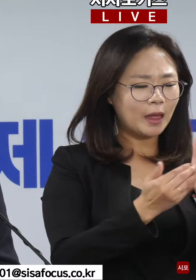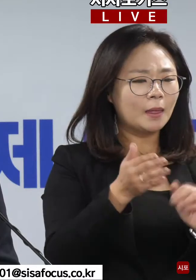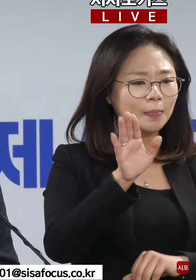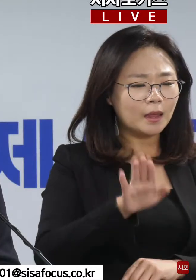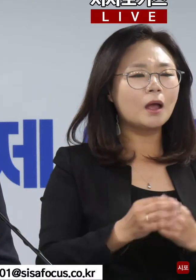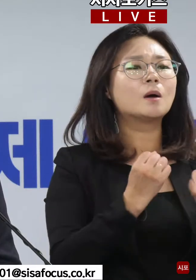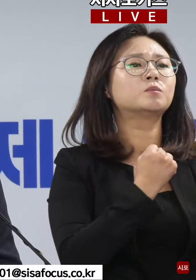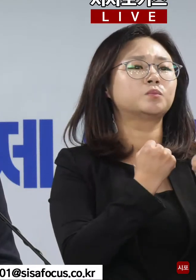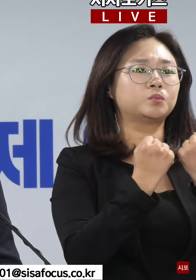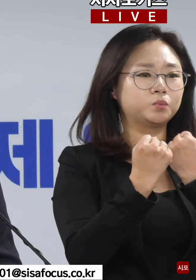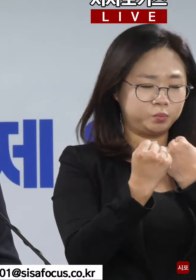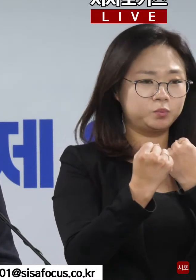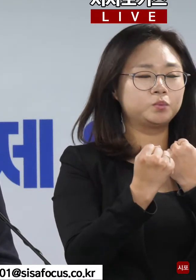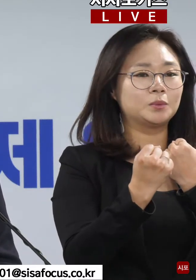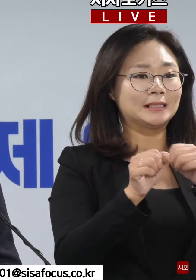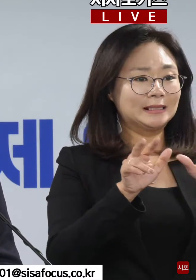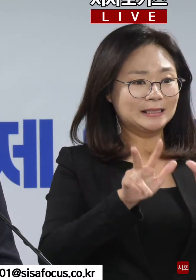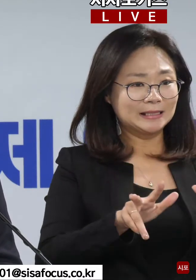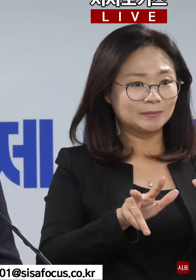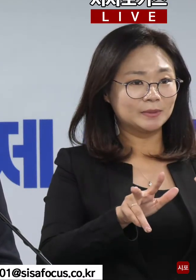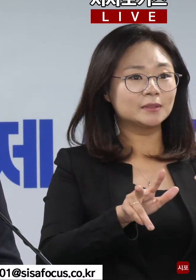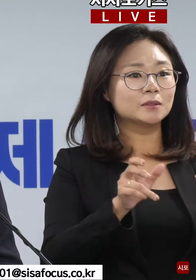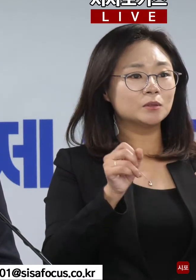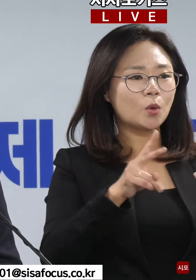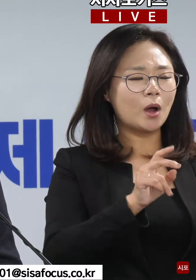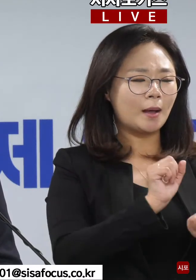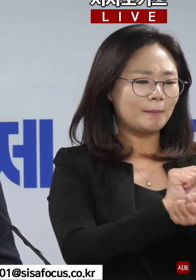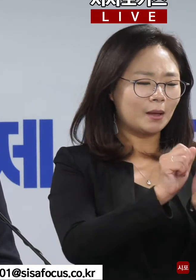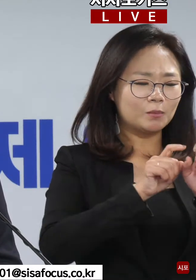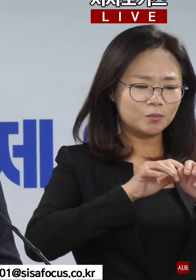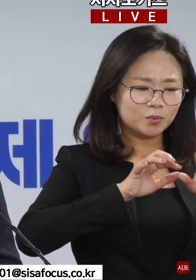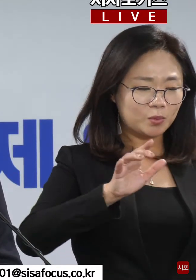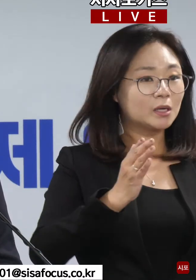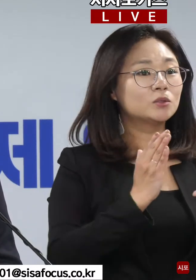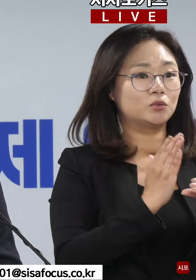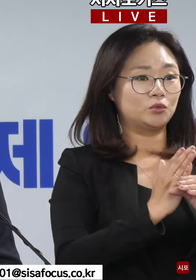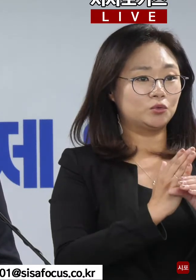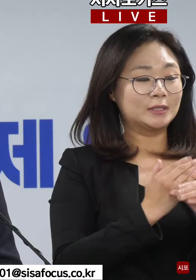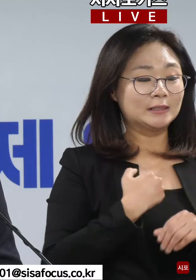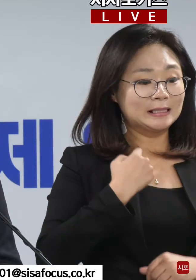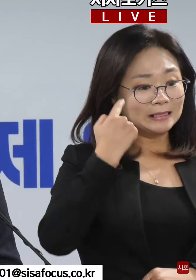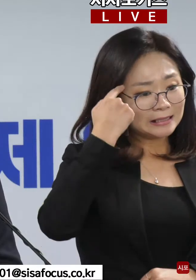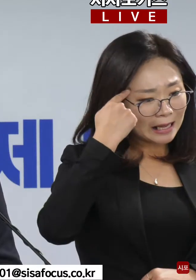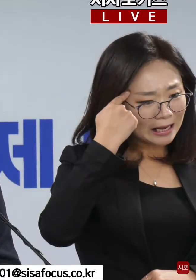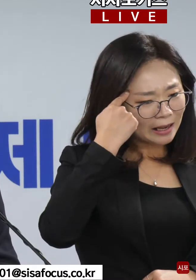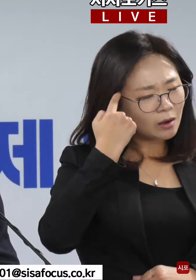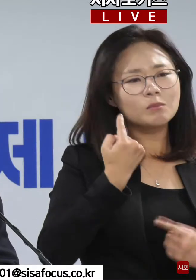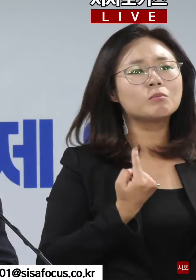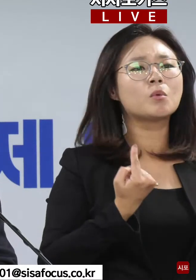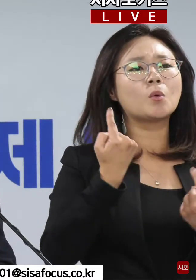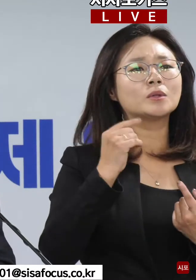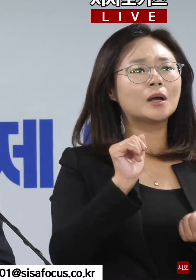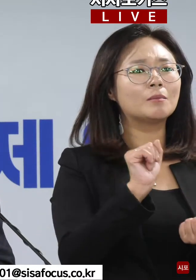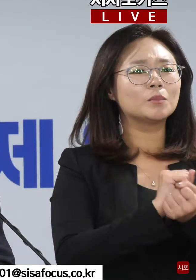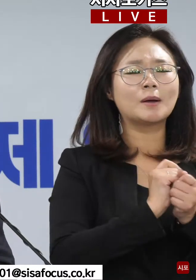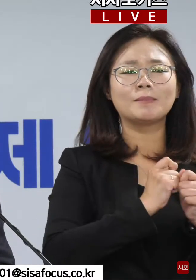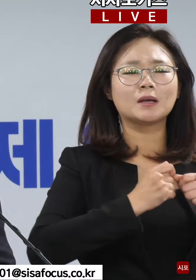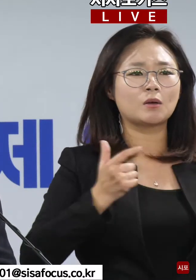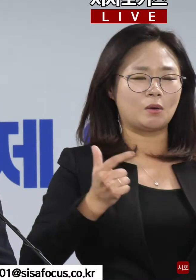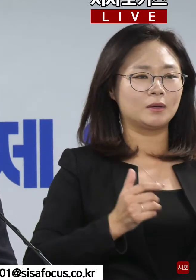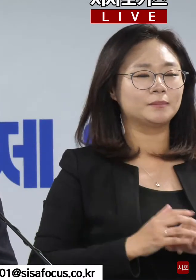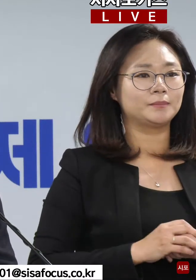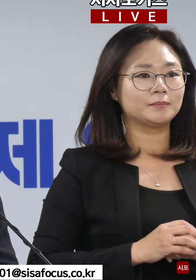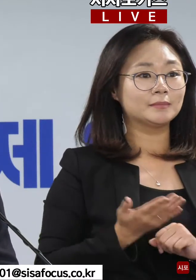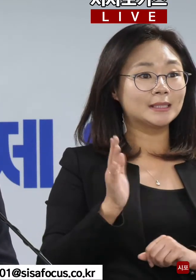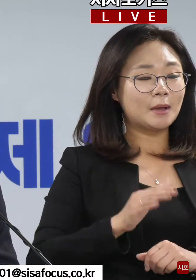불구하고 다시 또 확산이 되고 있습니다. 뭐 우리의 기대와 좀 어긋나긴 했는데